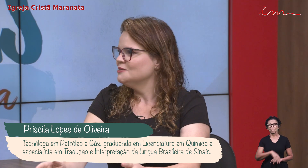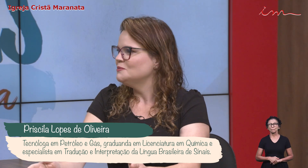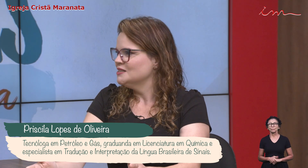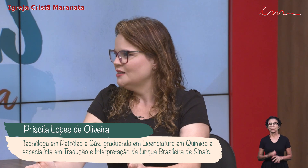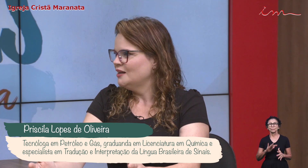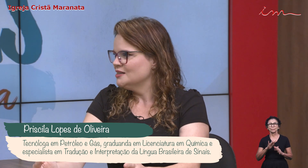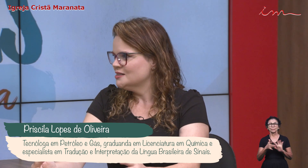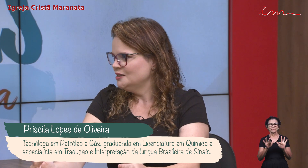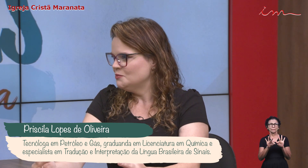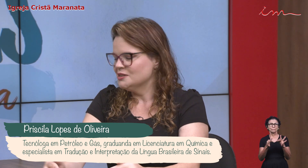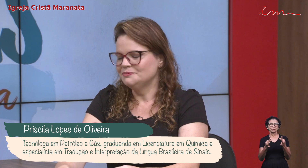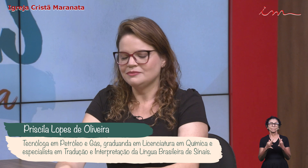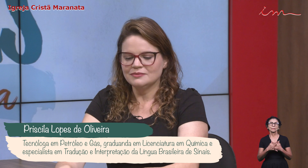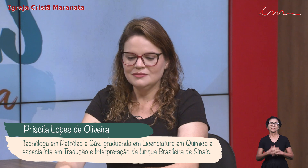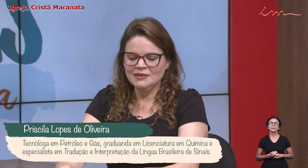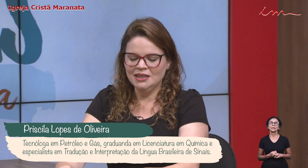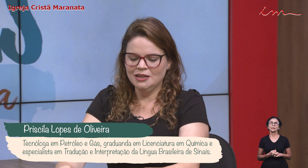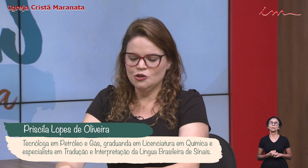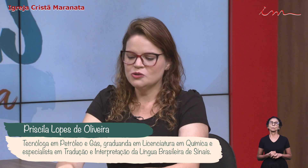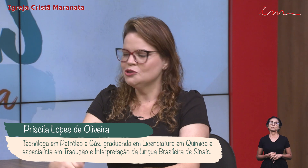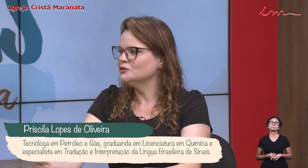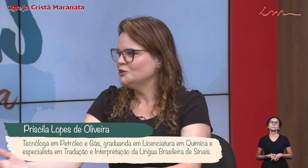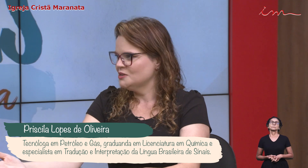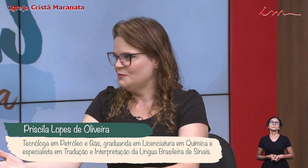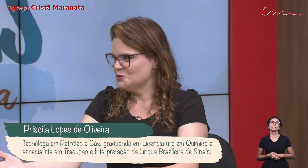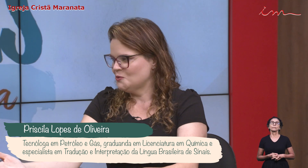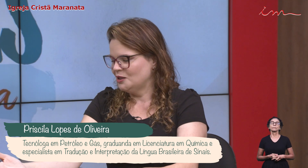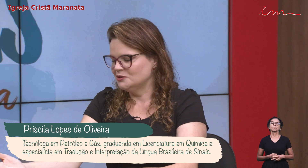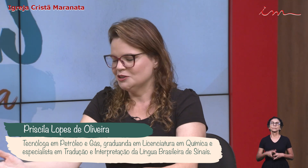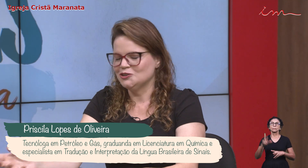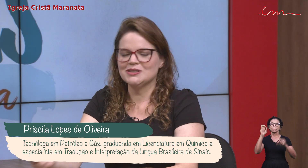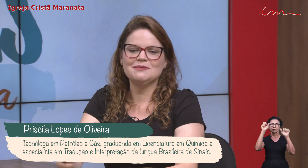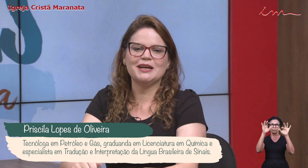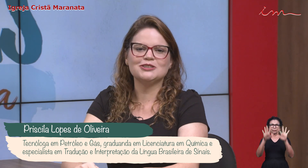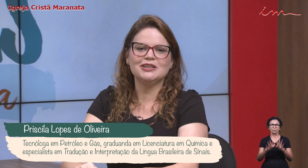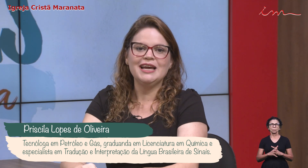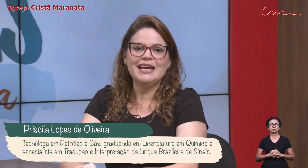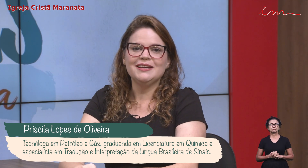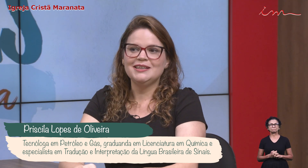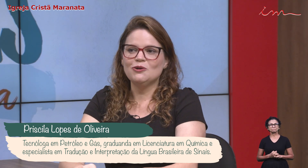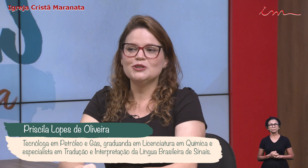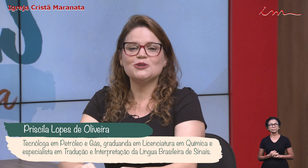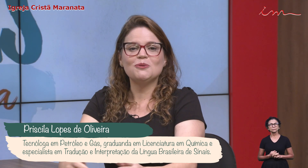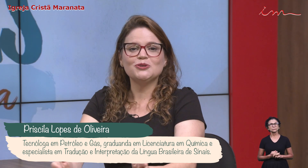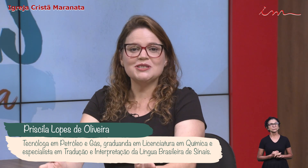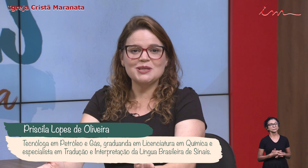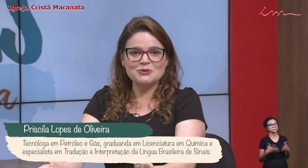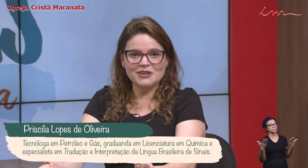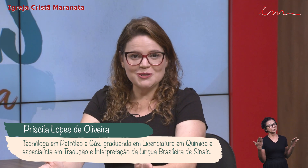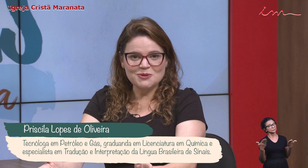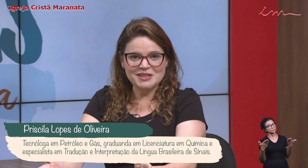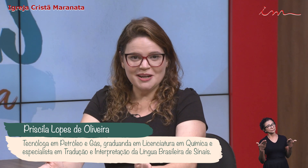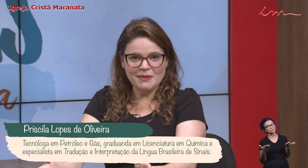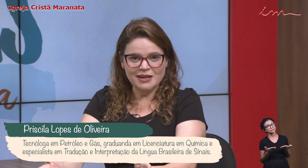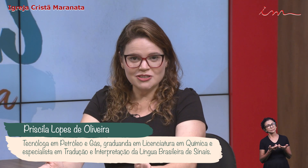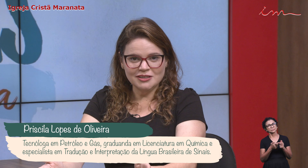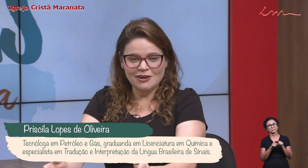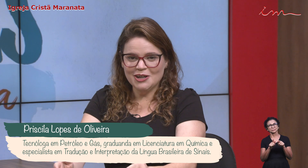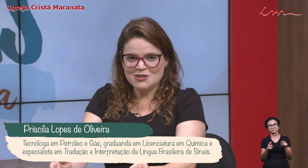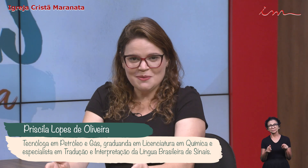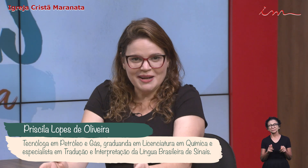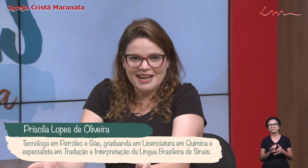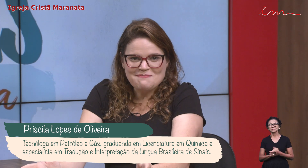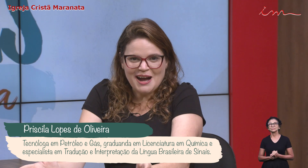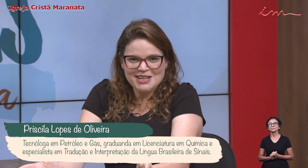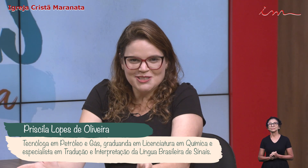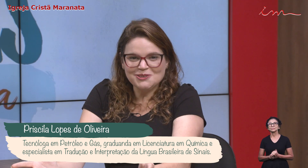ela é simples, né? Ela é simples e o Senhor tem nos abençoado grandiosamente. Amém. E hoje, como nós estamos falando sobre gramática, agora a